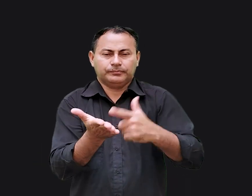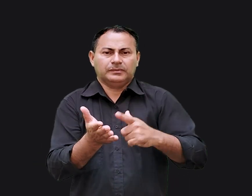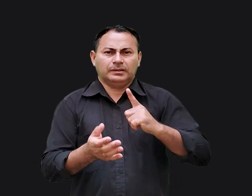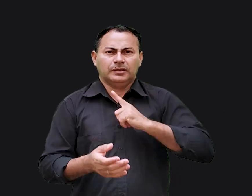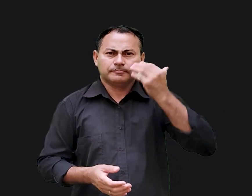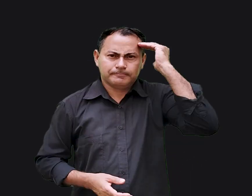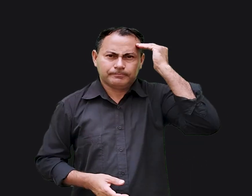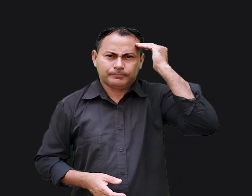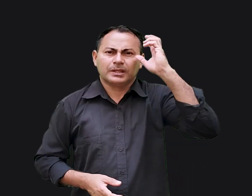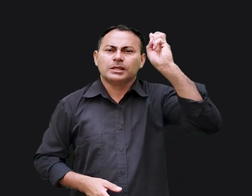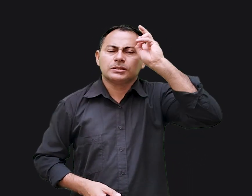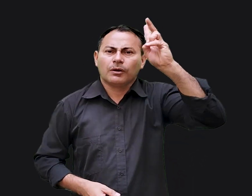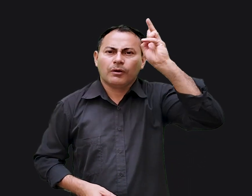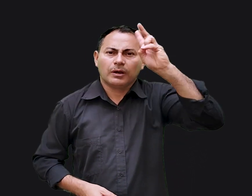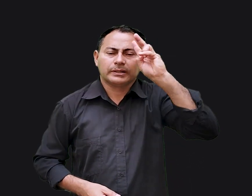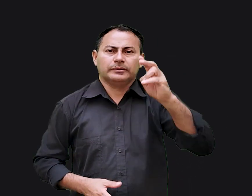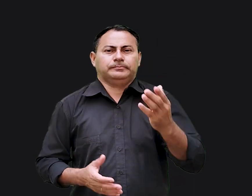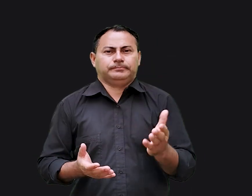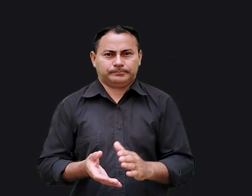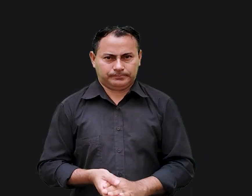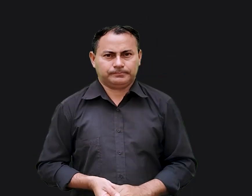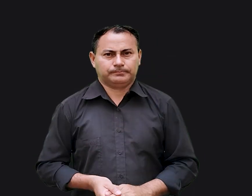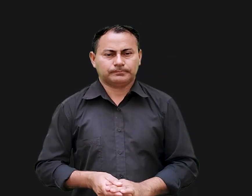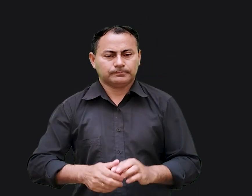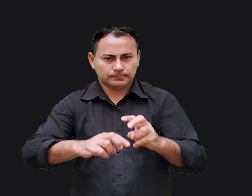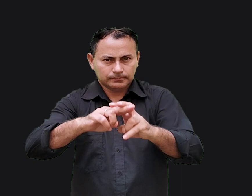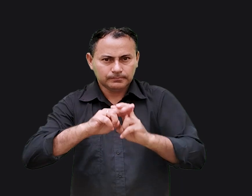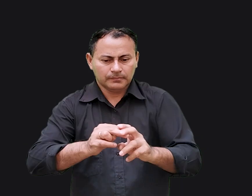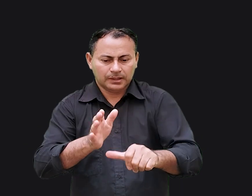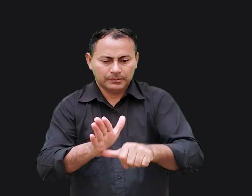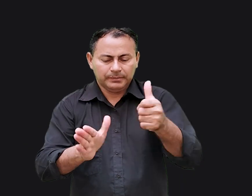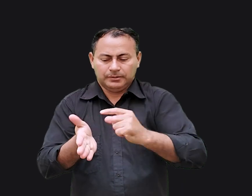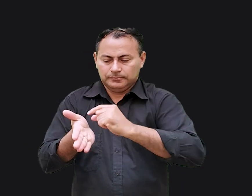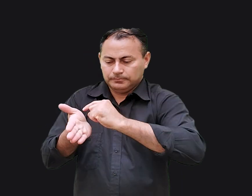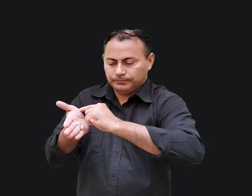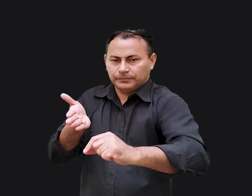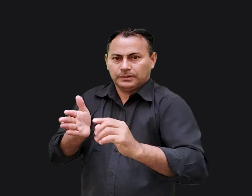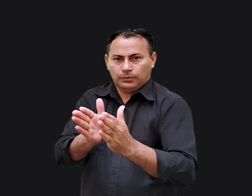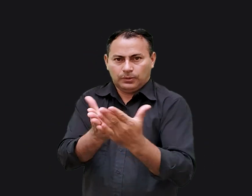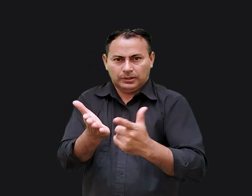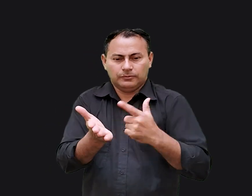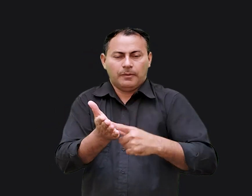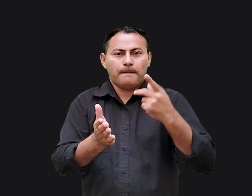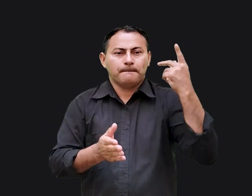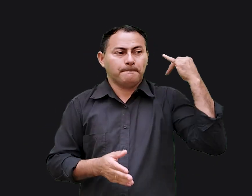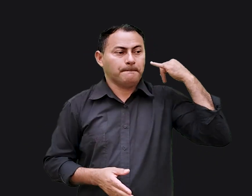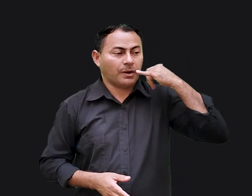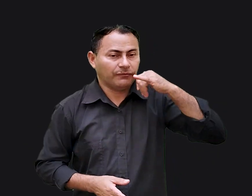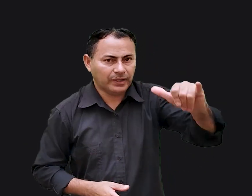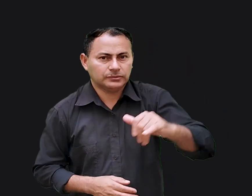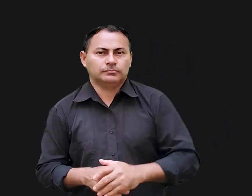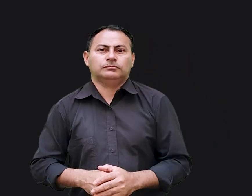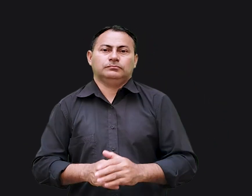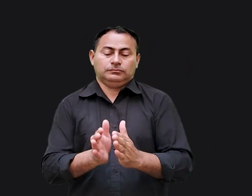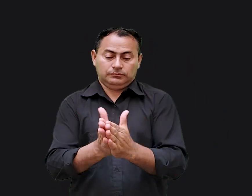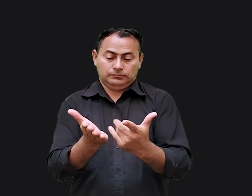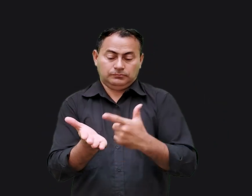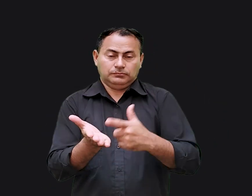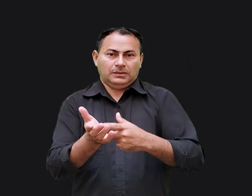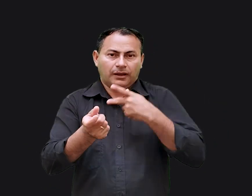uma perspectiva histórica dele. Por isso, os primeiros versículos do livro profético, ou dos livros proféticos, nos dão